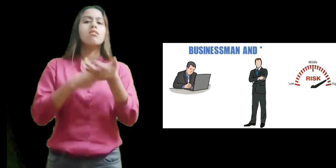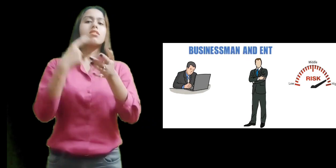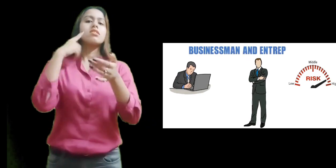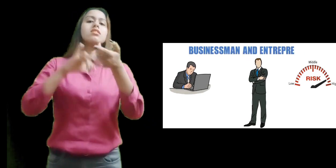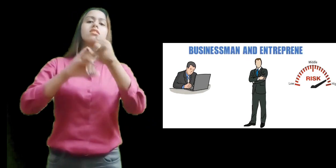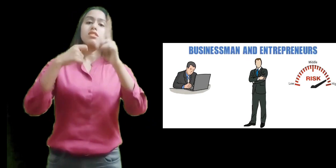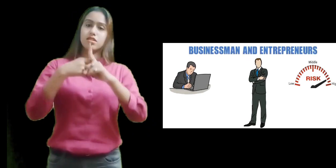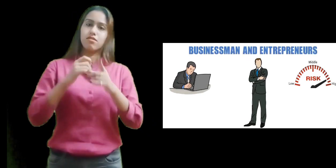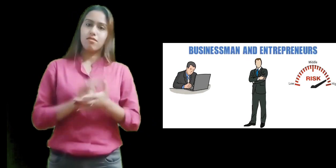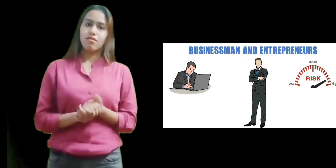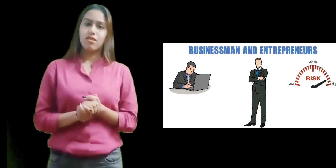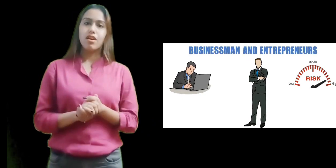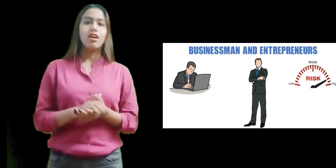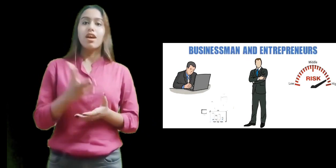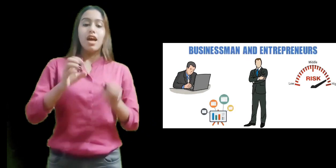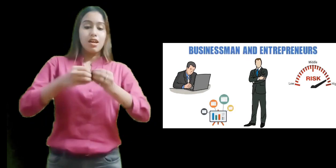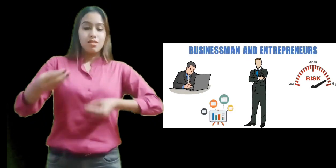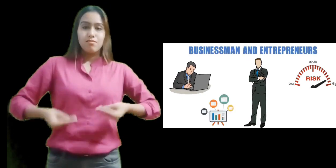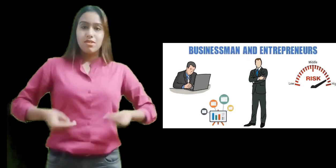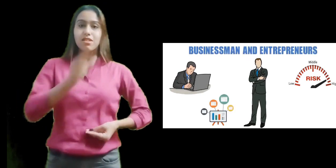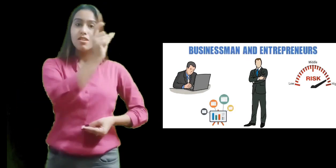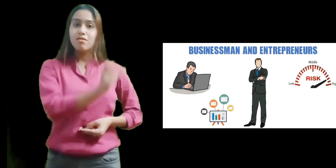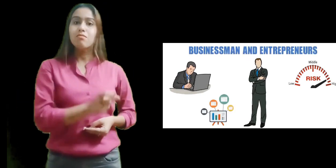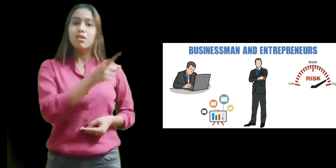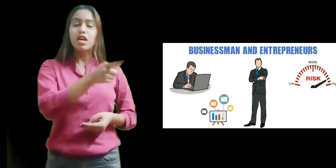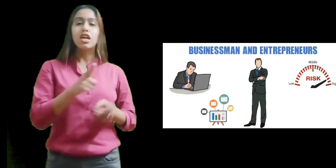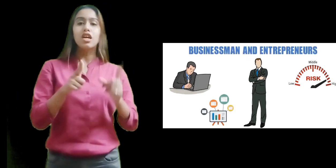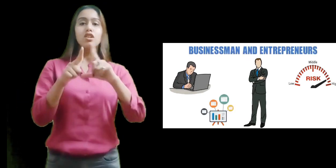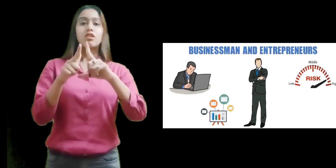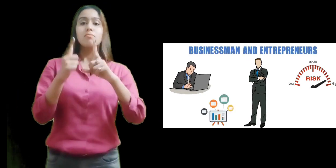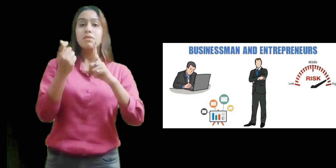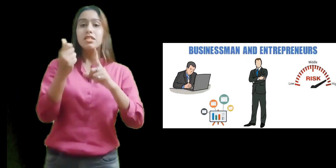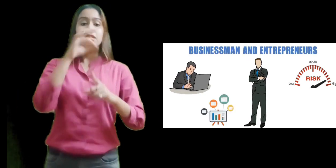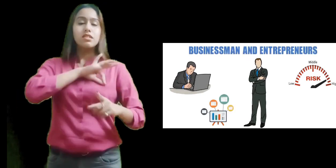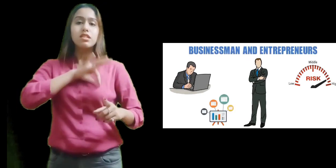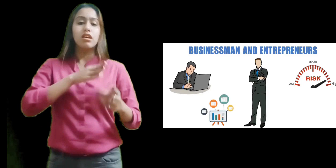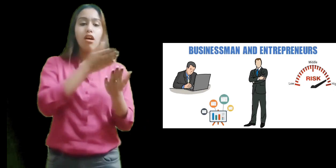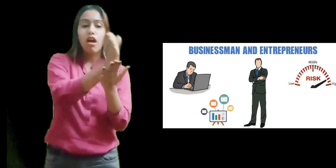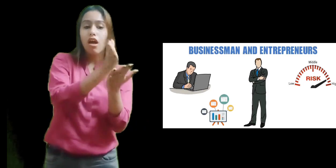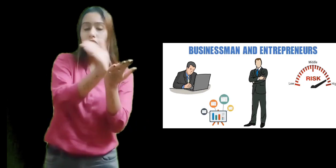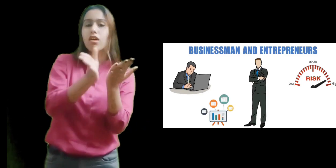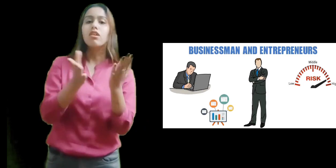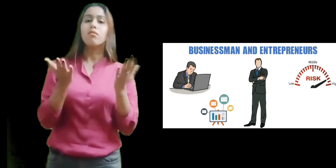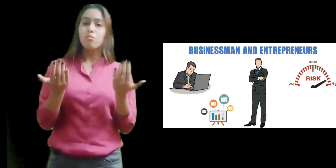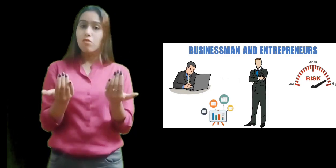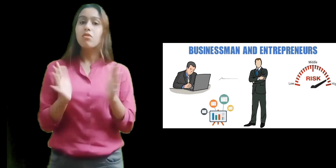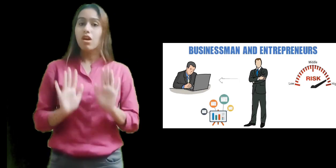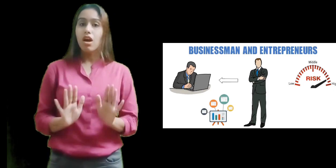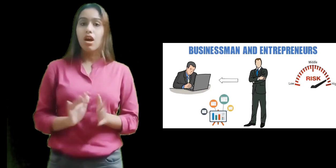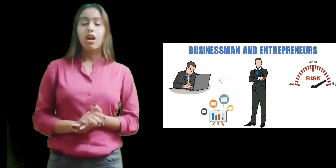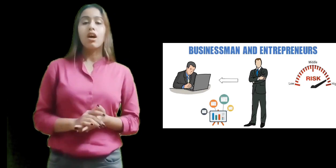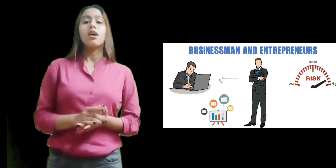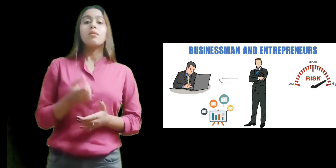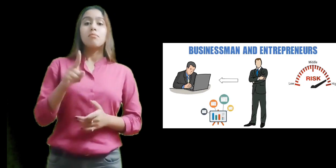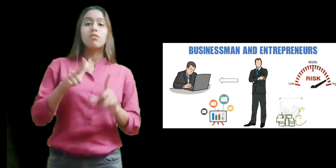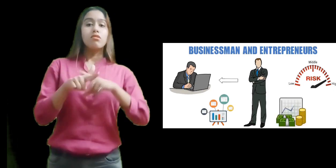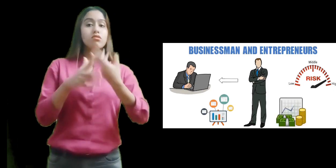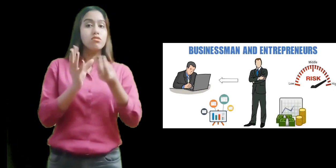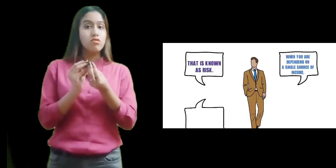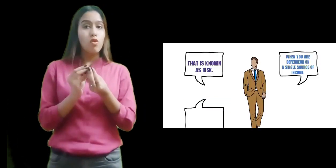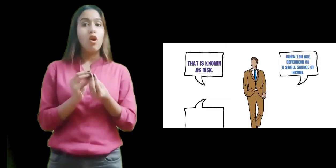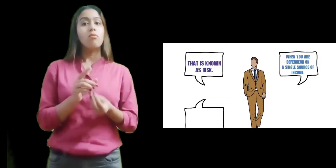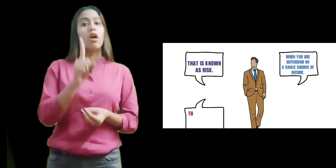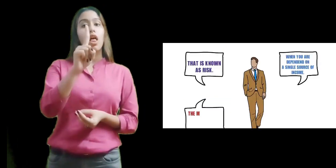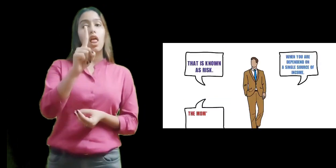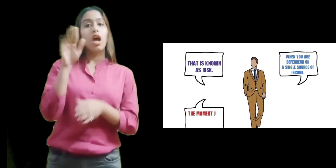और एंटरप्रेन्योर्स यूजुअली अपने लिए कई सोर्सेज ऑफ इनकम बना के रखते हैं, जबकि जॉब कर रहे लोगों का सोर्स ऑफ इनकम बस एक होता है। मतलब